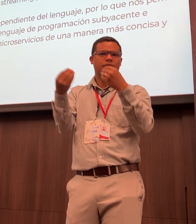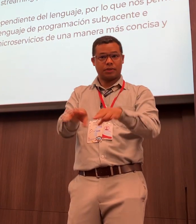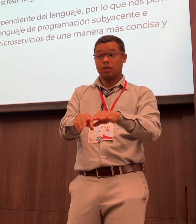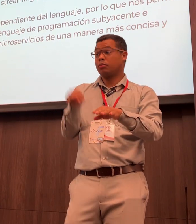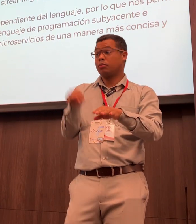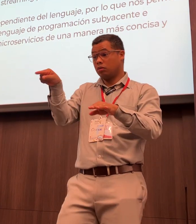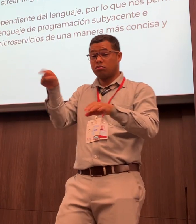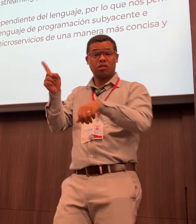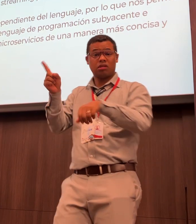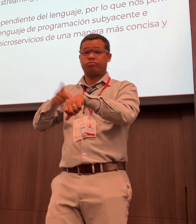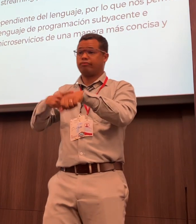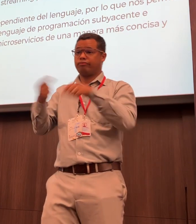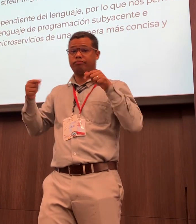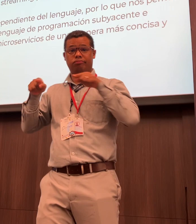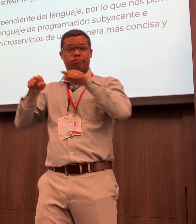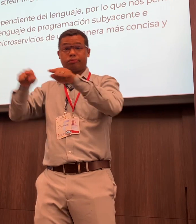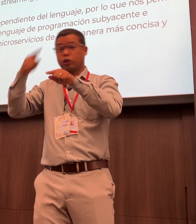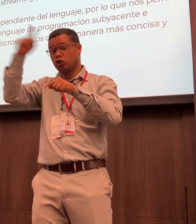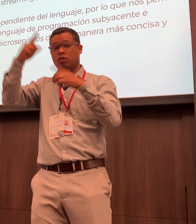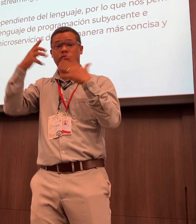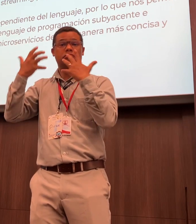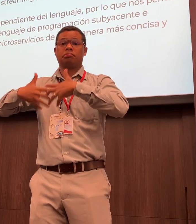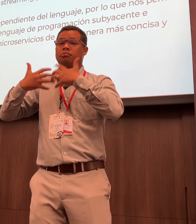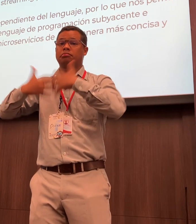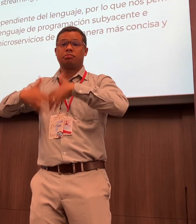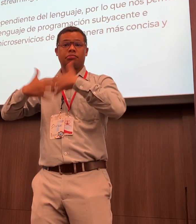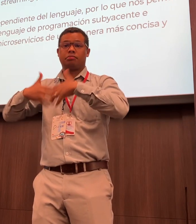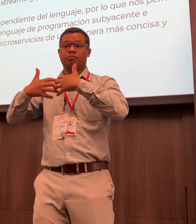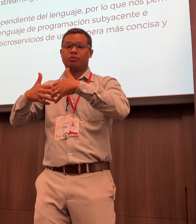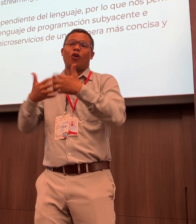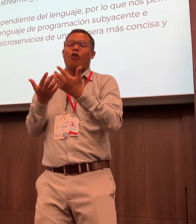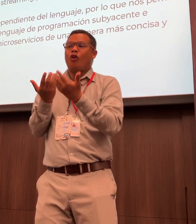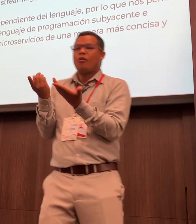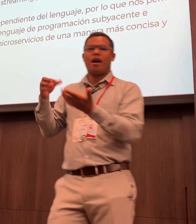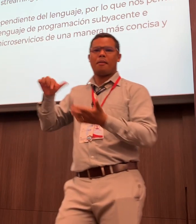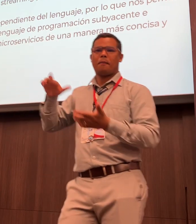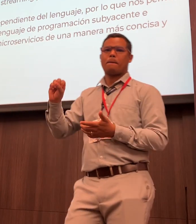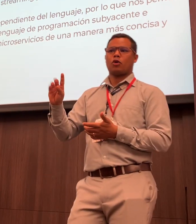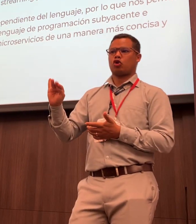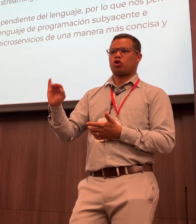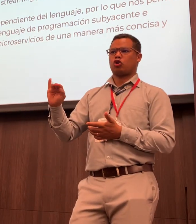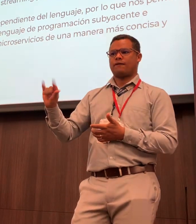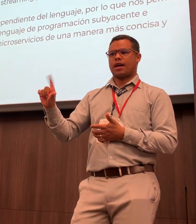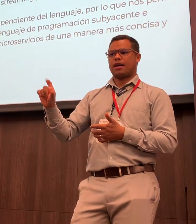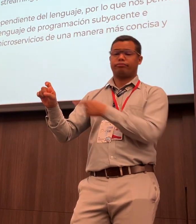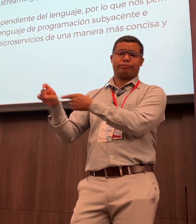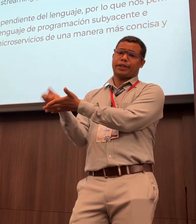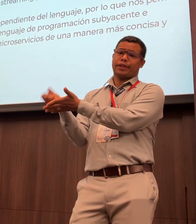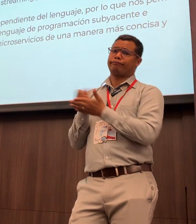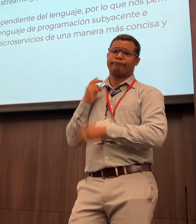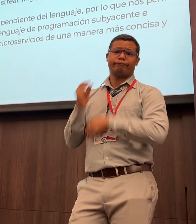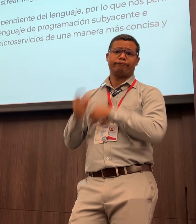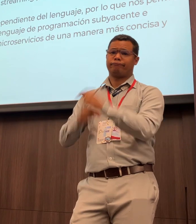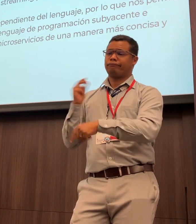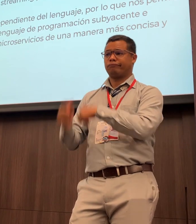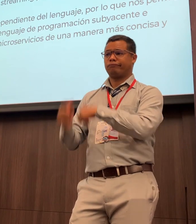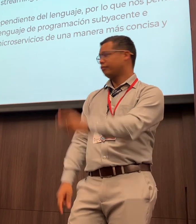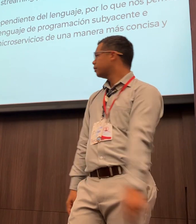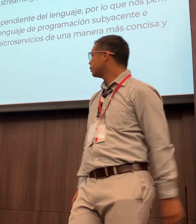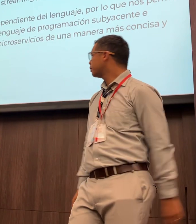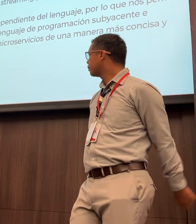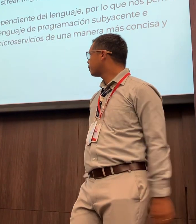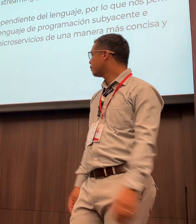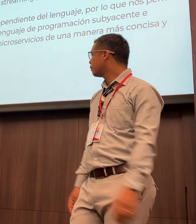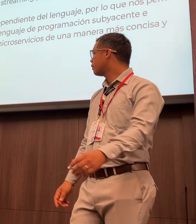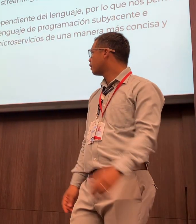esos modelos automáticamente a partir de nuestro protofile. Así que, bueno, Meridian.